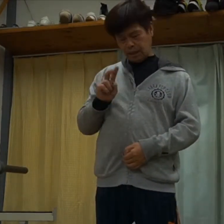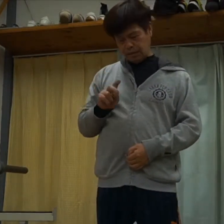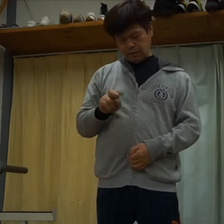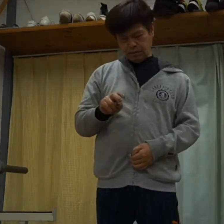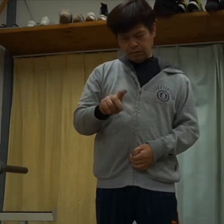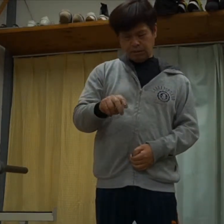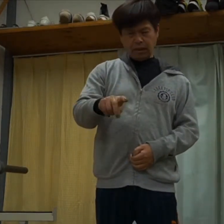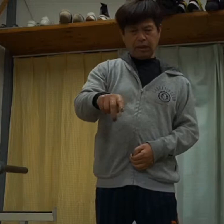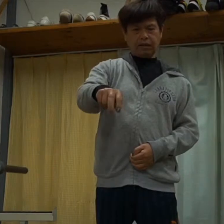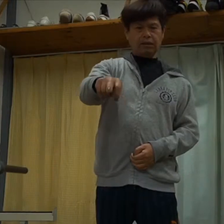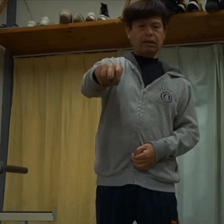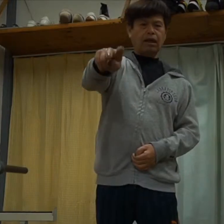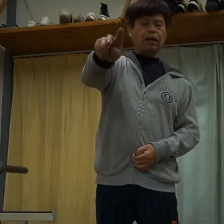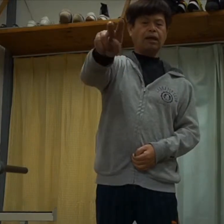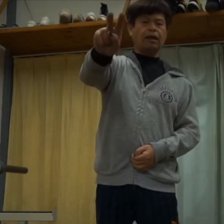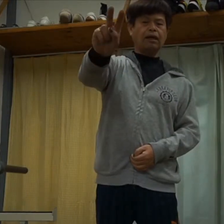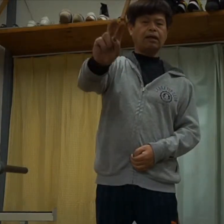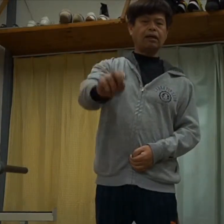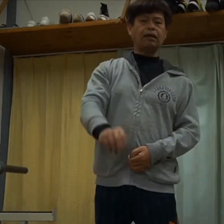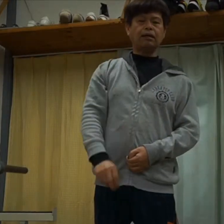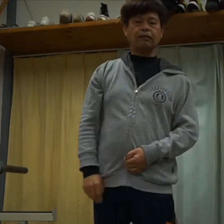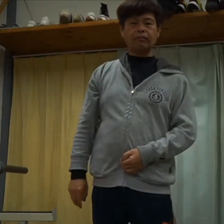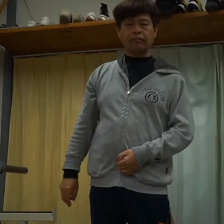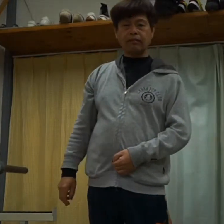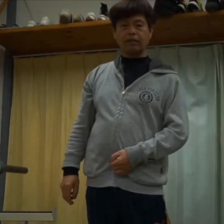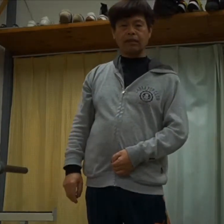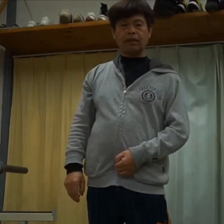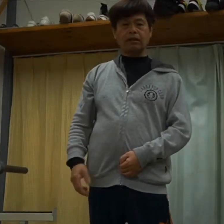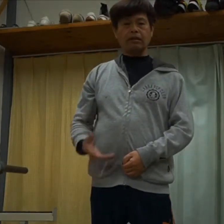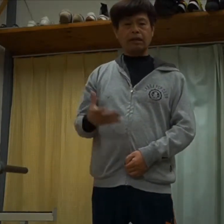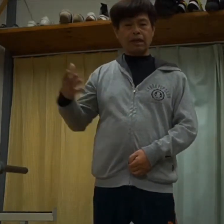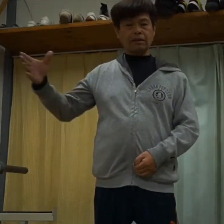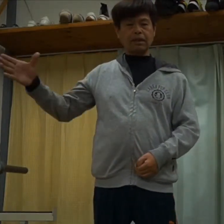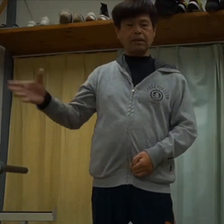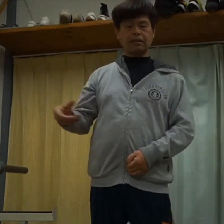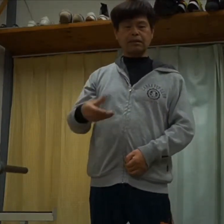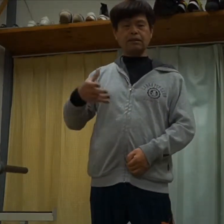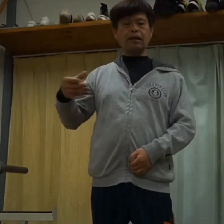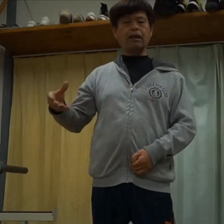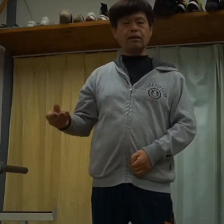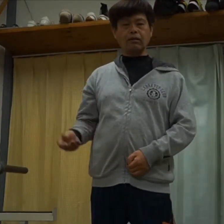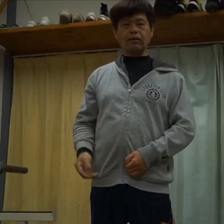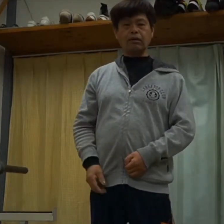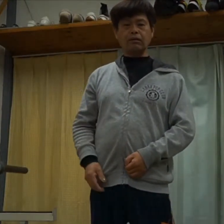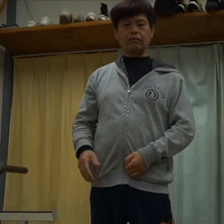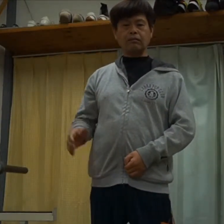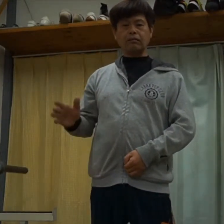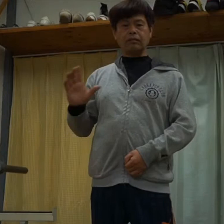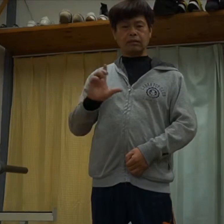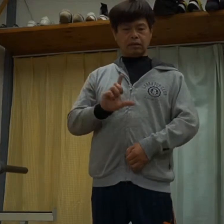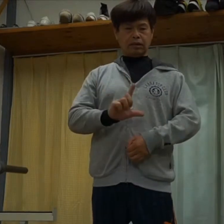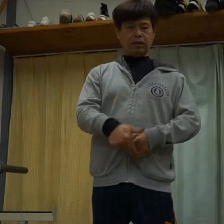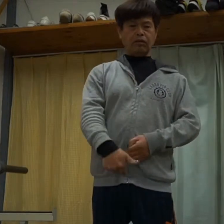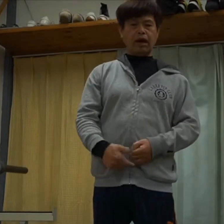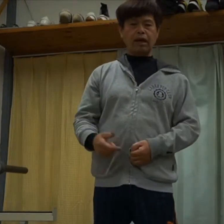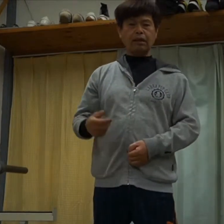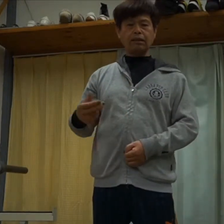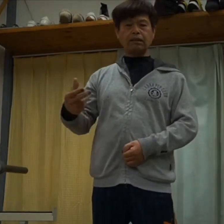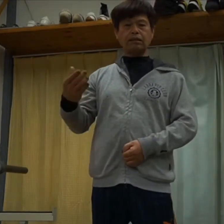歩んできたその優しいさを時にはいい